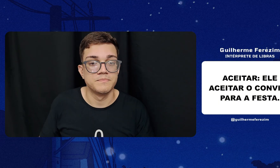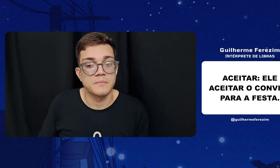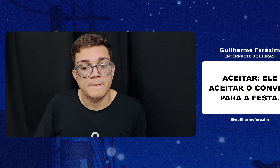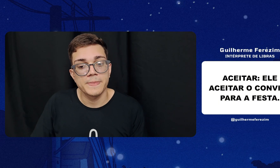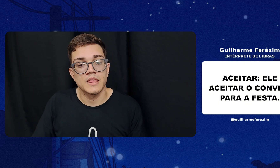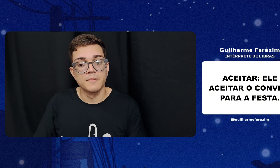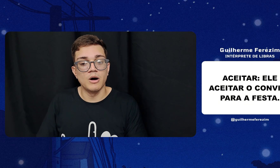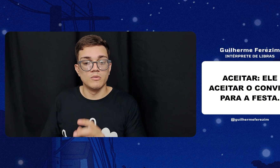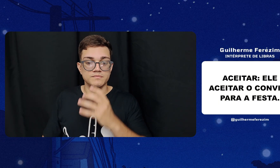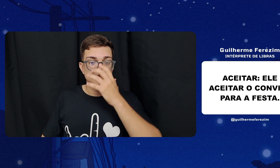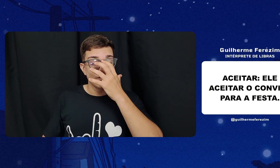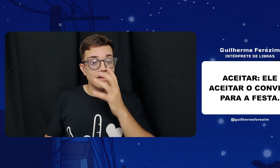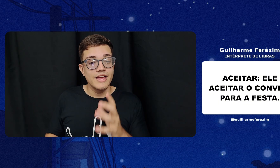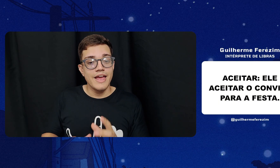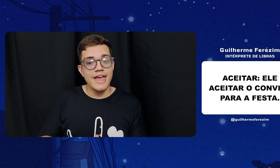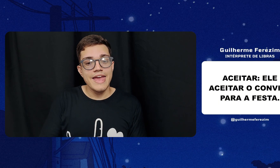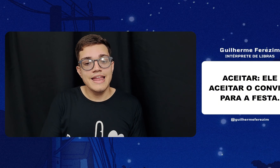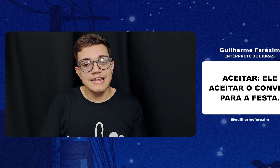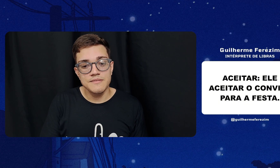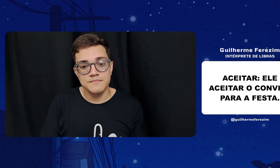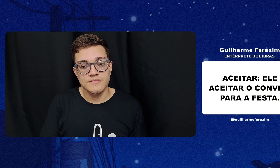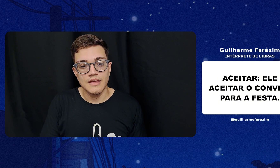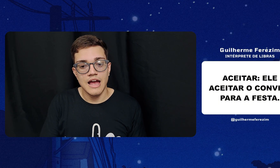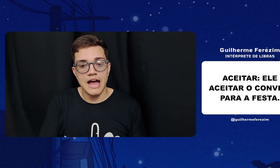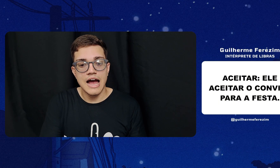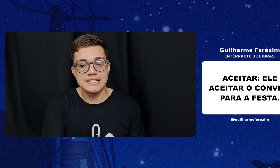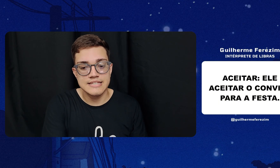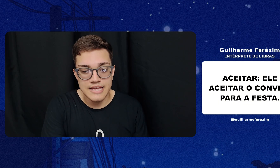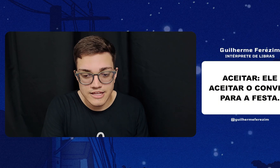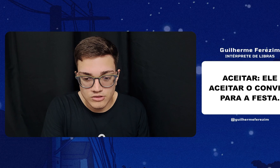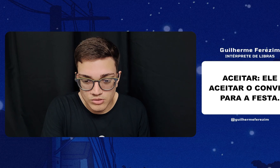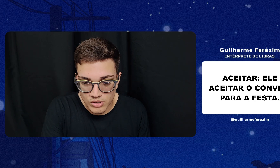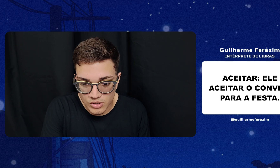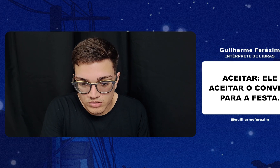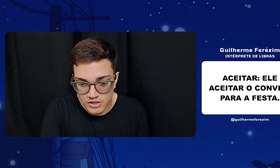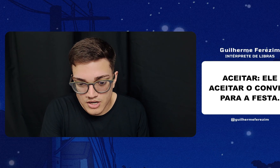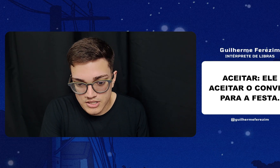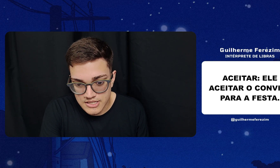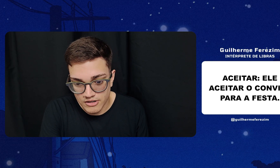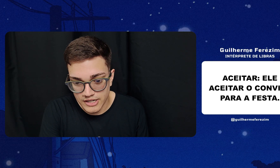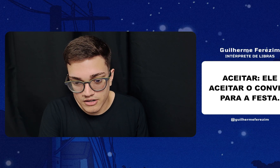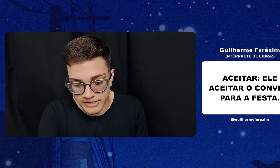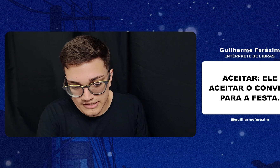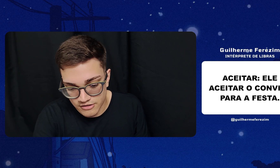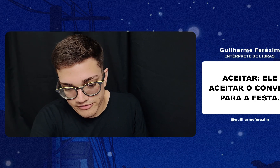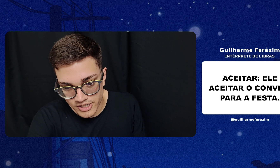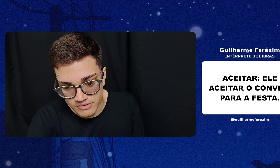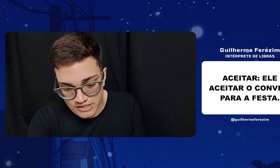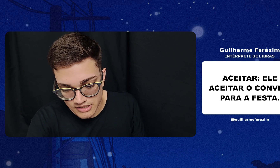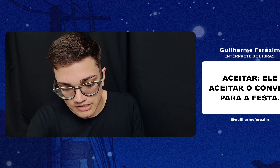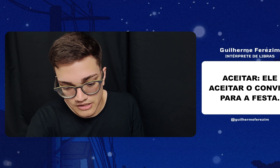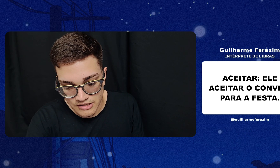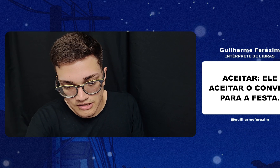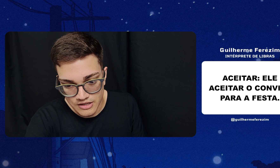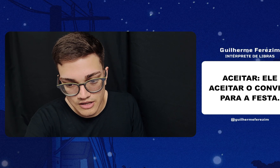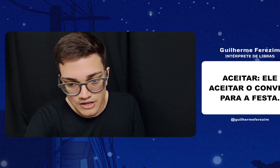Aceitar. Bom, ele aceitou. Nossa, olha como é que tá o verbo